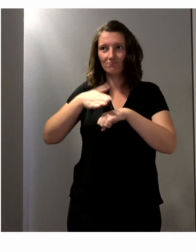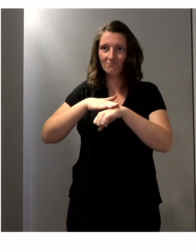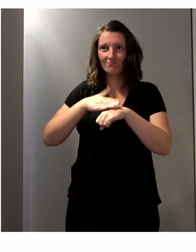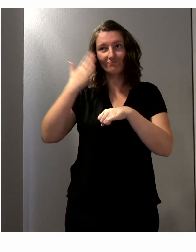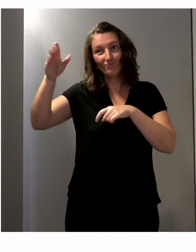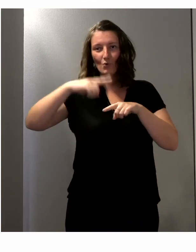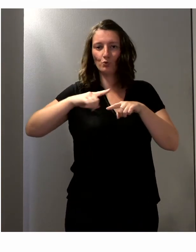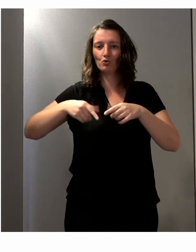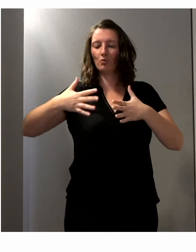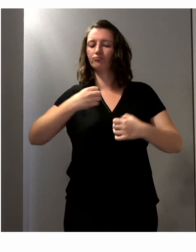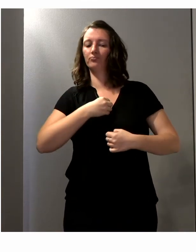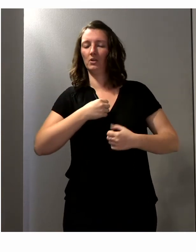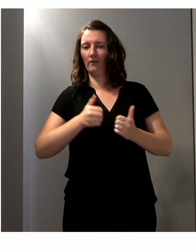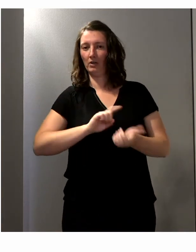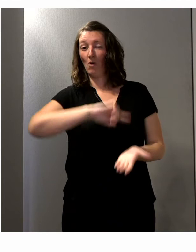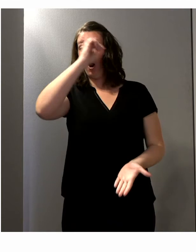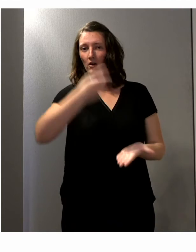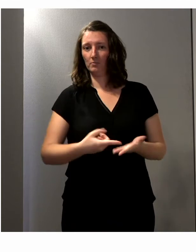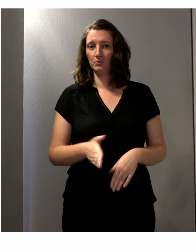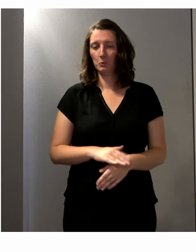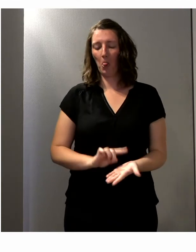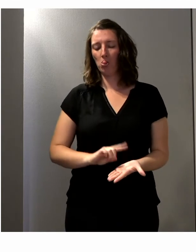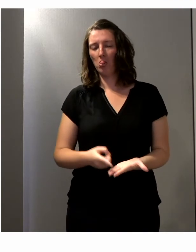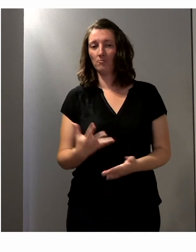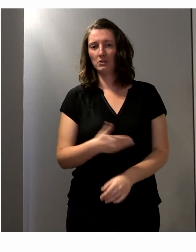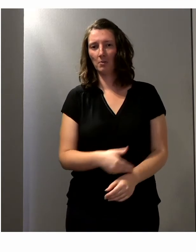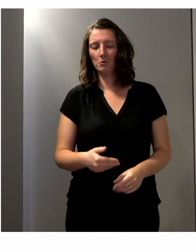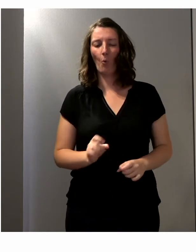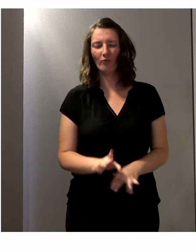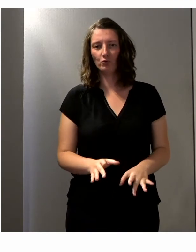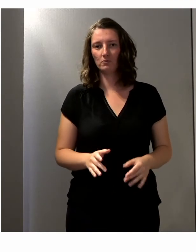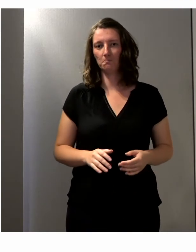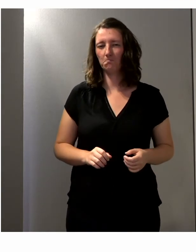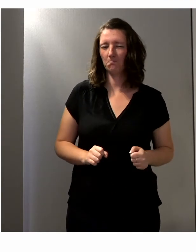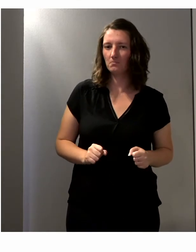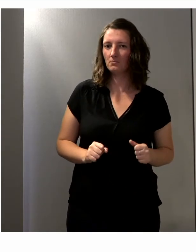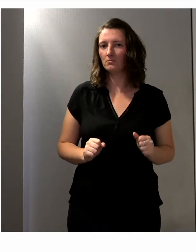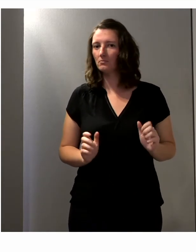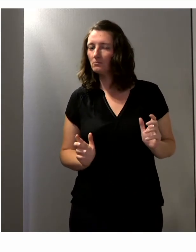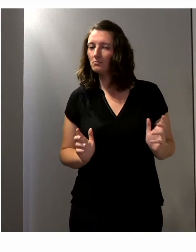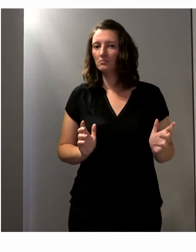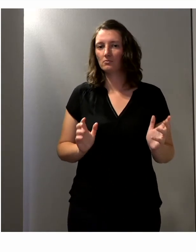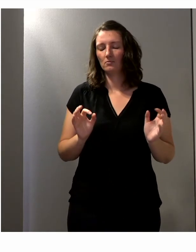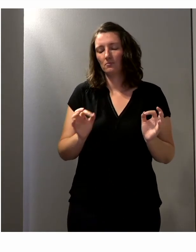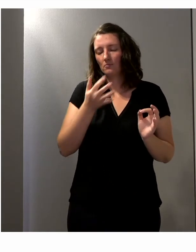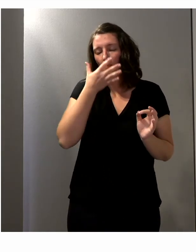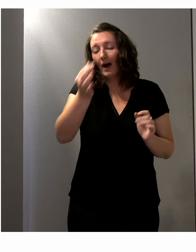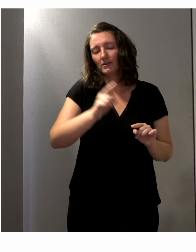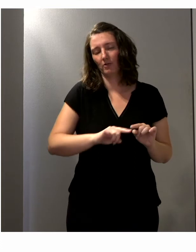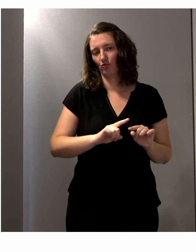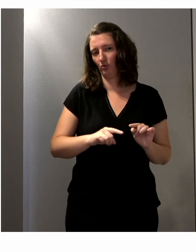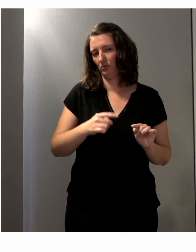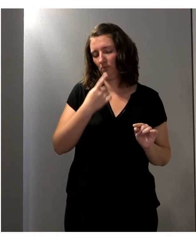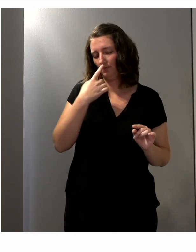coûteuses. Voilà, on a raté cette occasion. Je trouve ça vraiment extrêmement dommage.